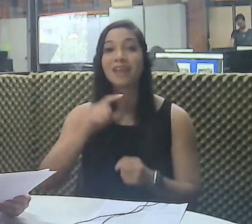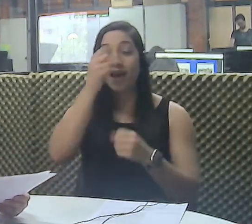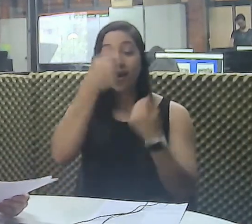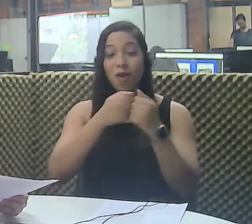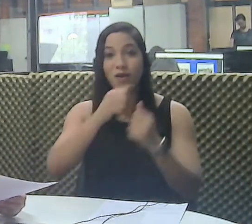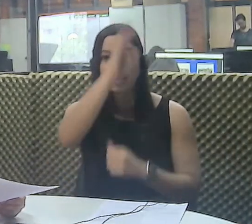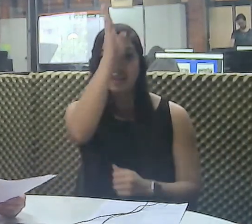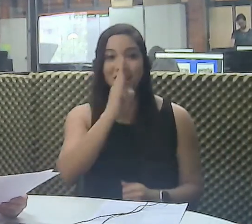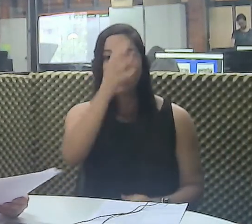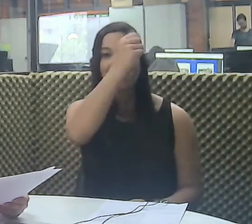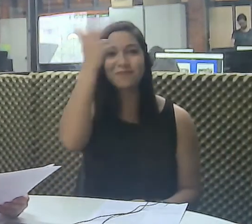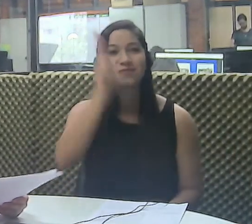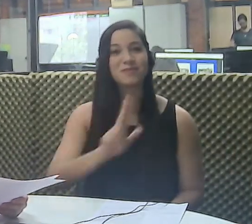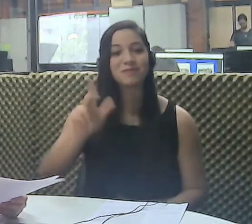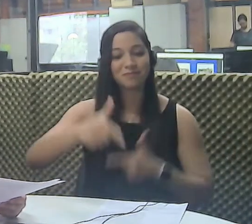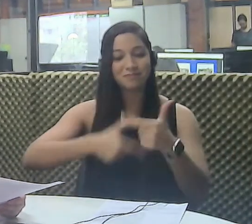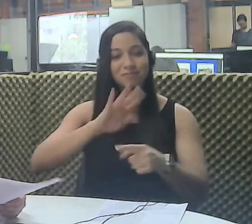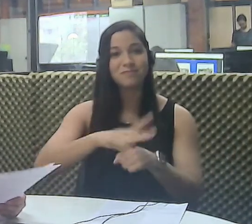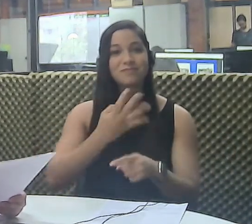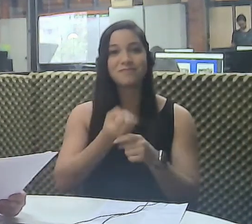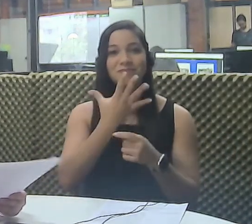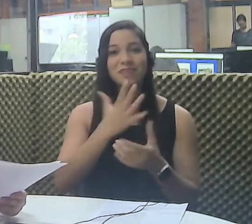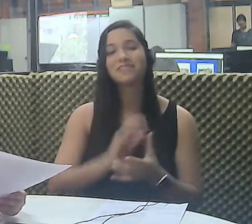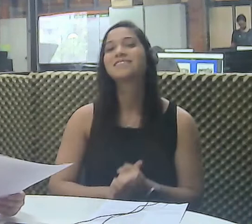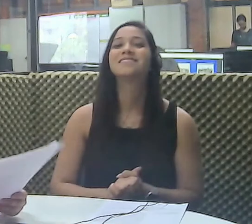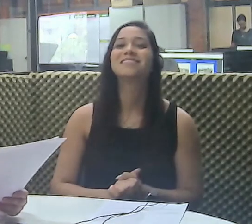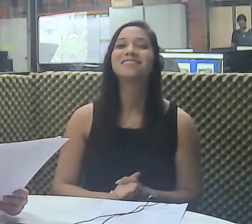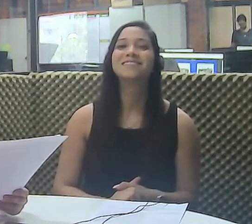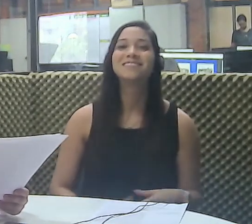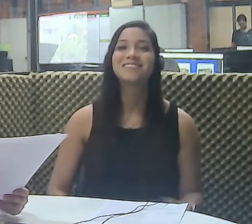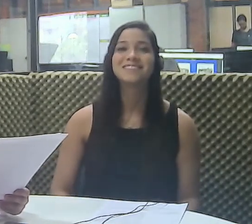gratuito Prefeitura de Uberlândia a